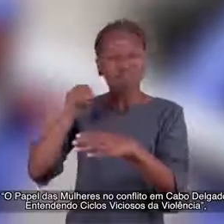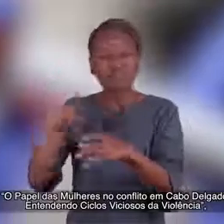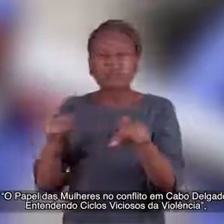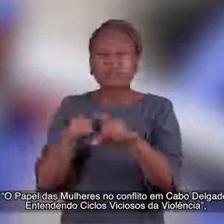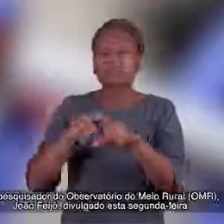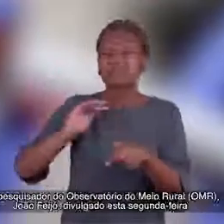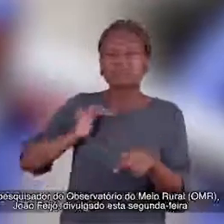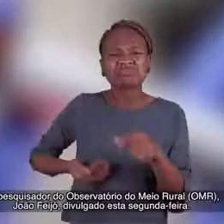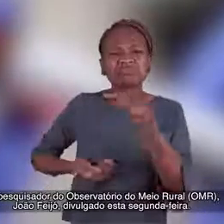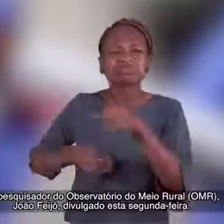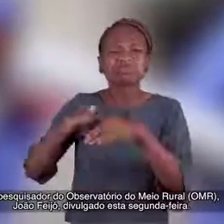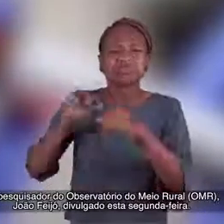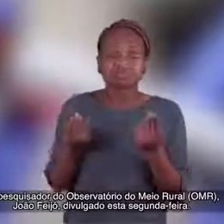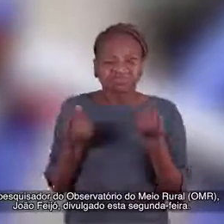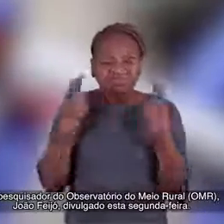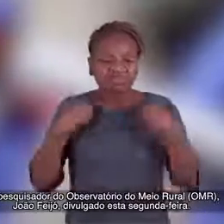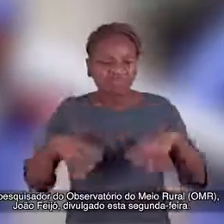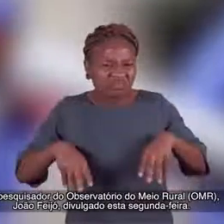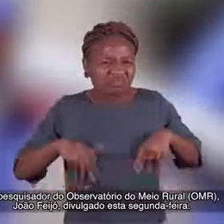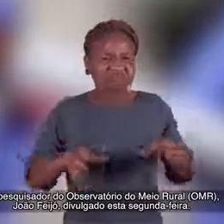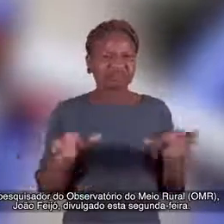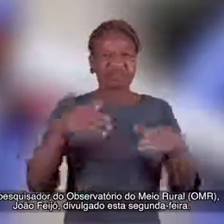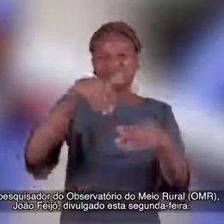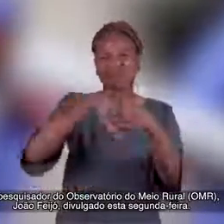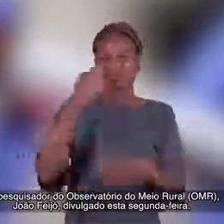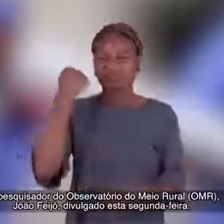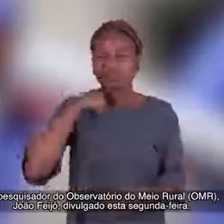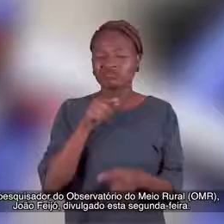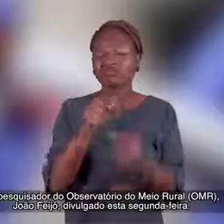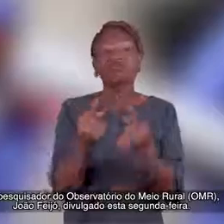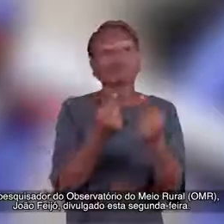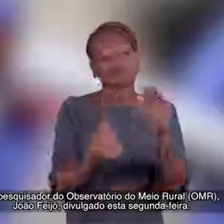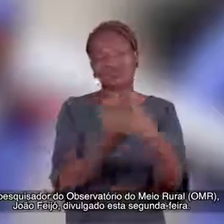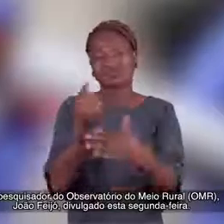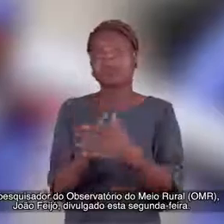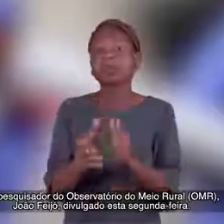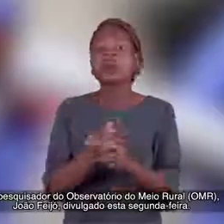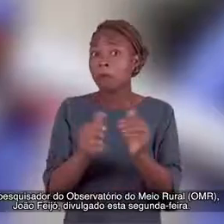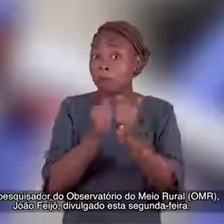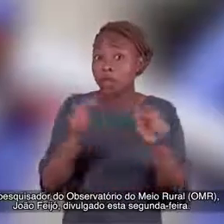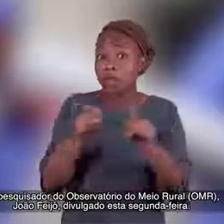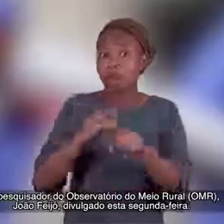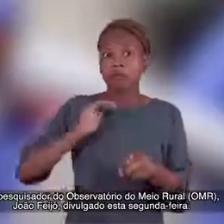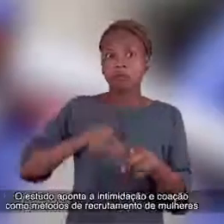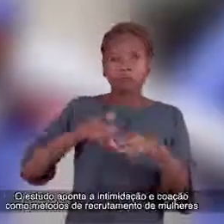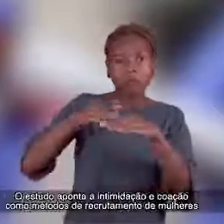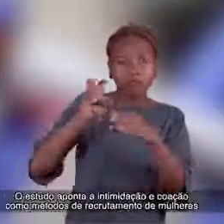Violência, do pesquisador do Observatório do Meio Rural, João Feijó, divulgado nesta segunda-feira. O estudo